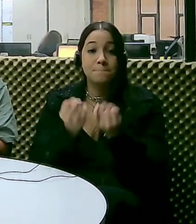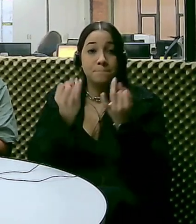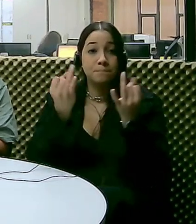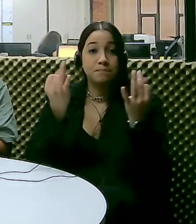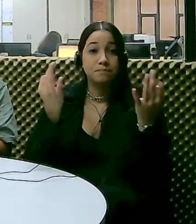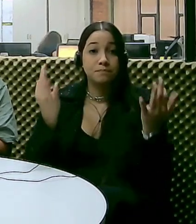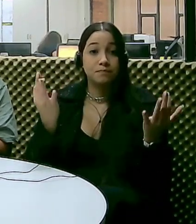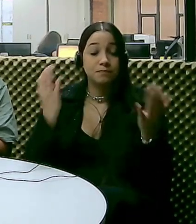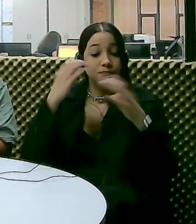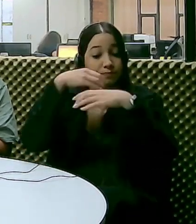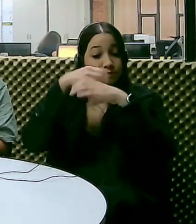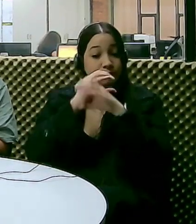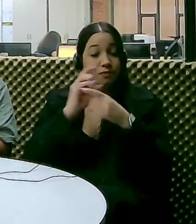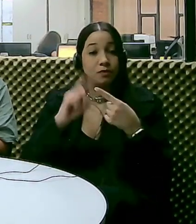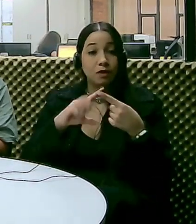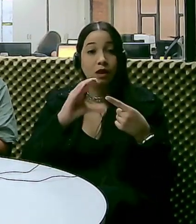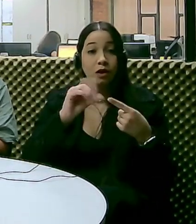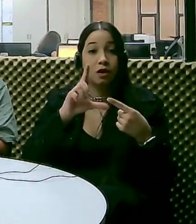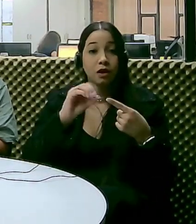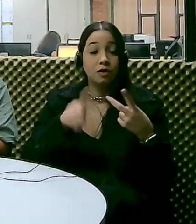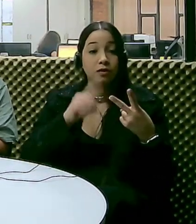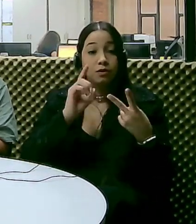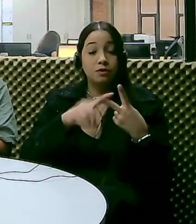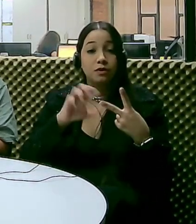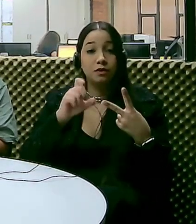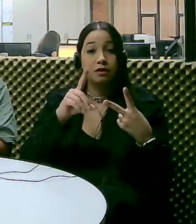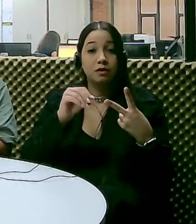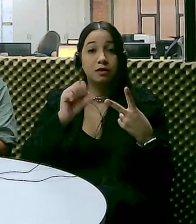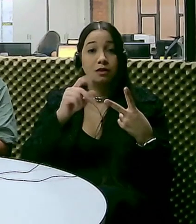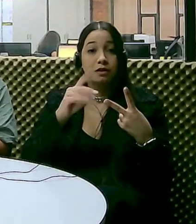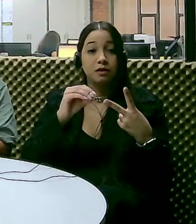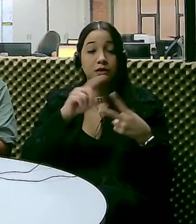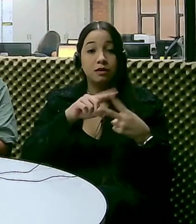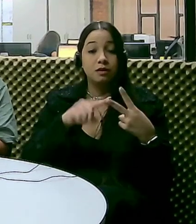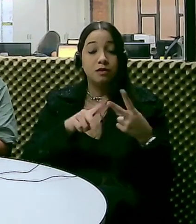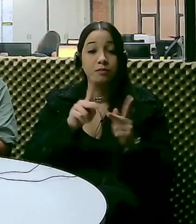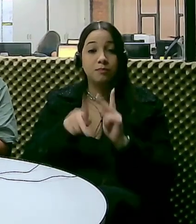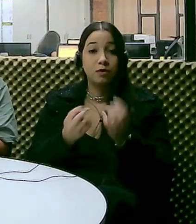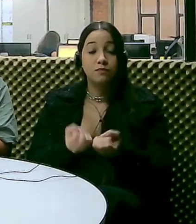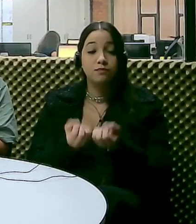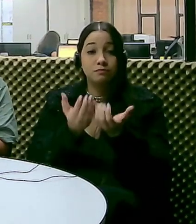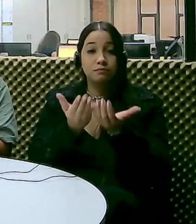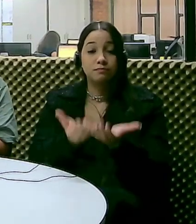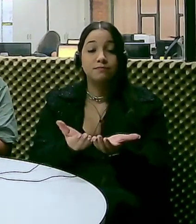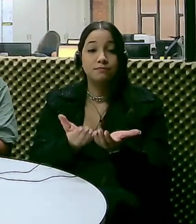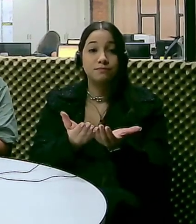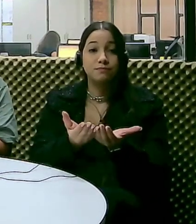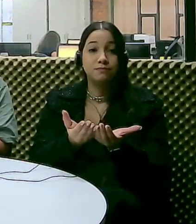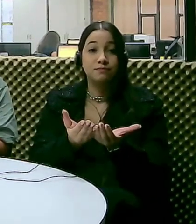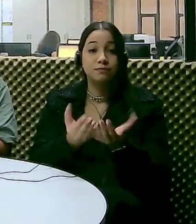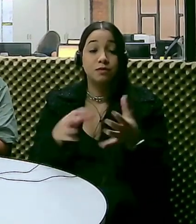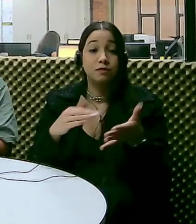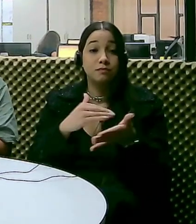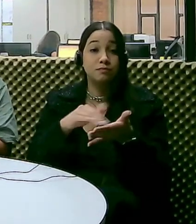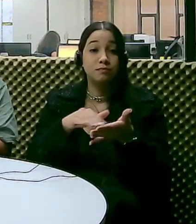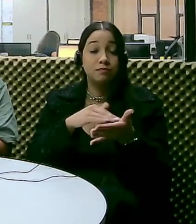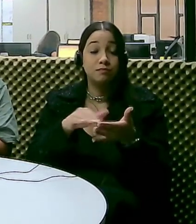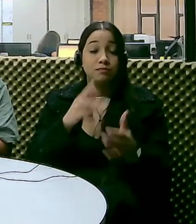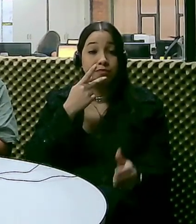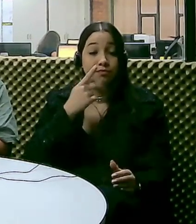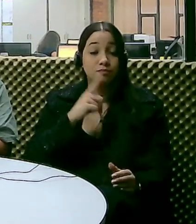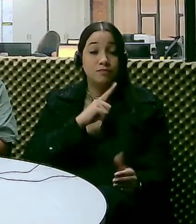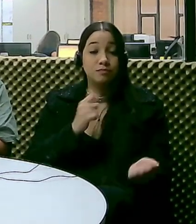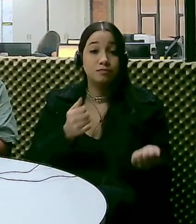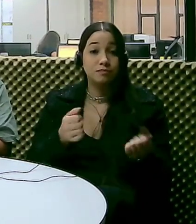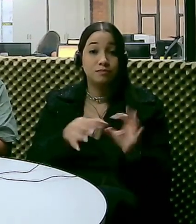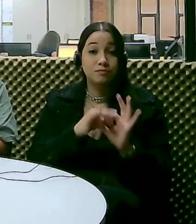exames de colonoscopia e endoscopia oferecidos à população. A pasta reforça que dispõe de parcerias